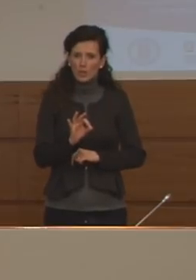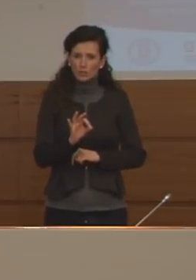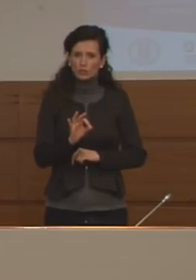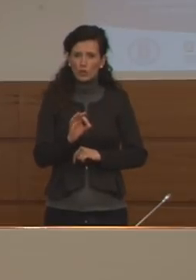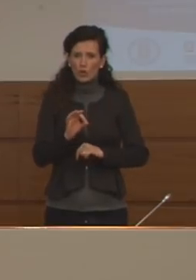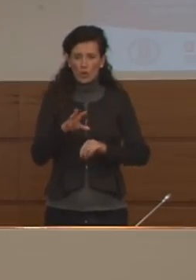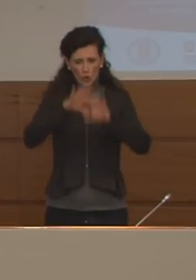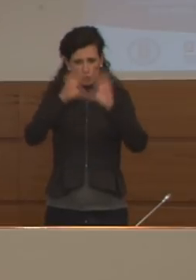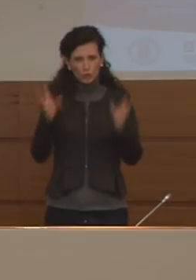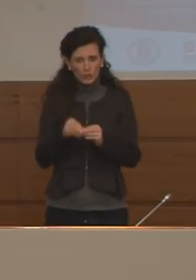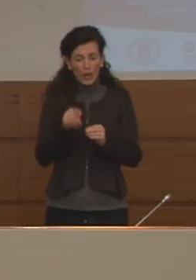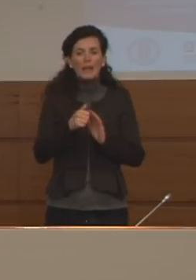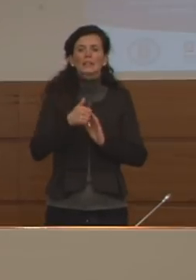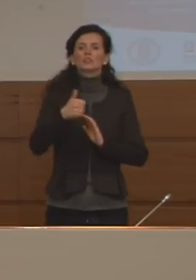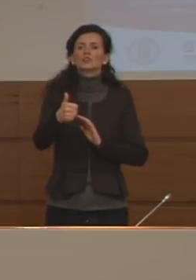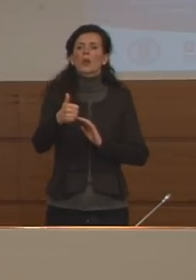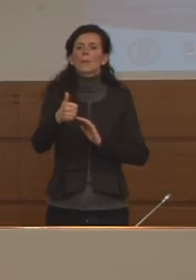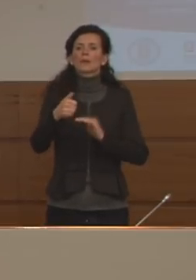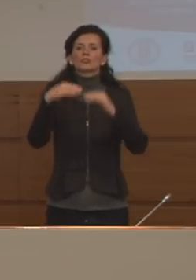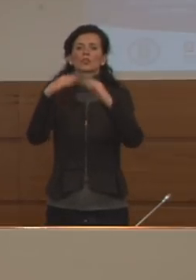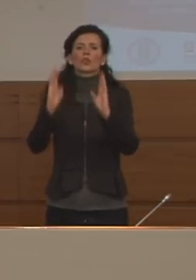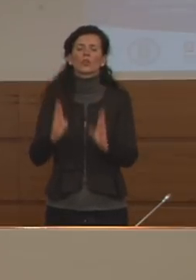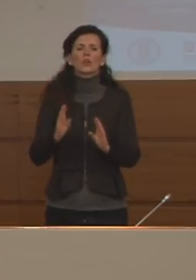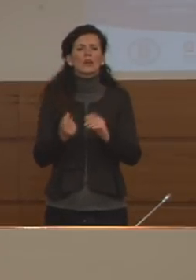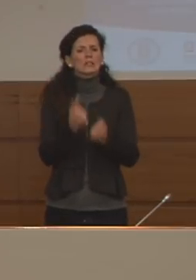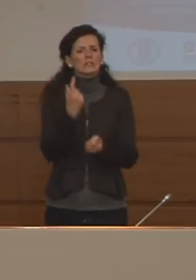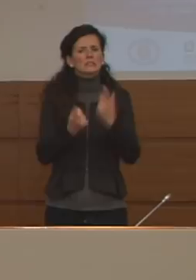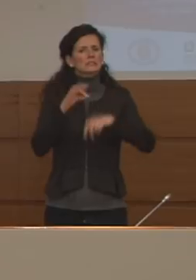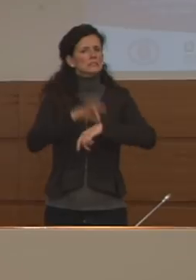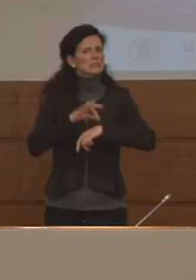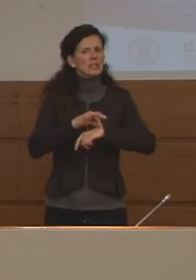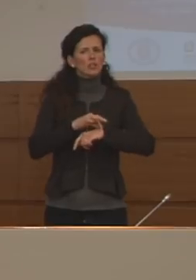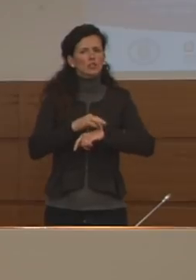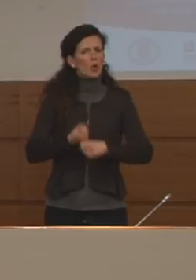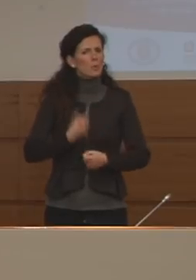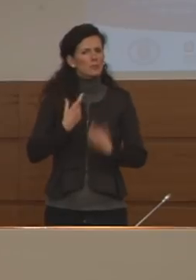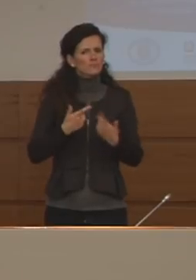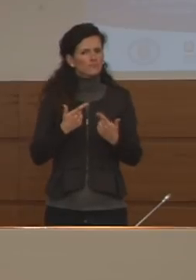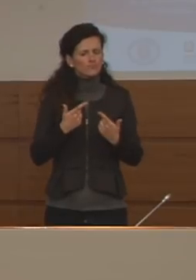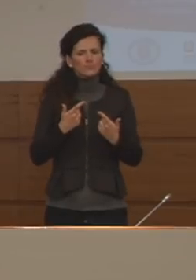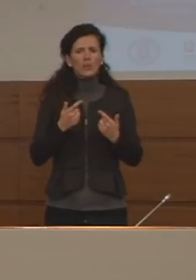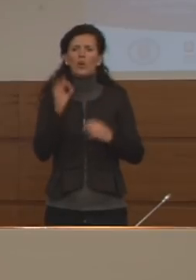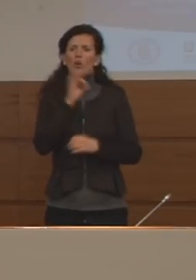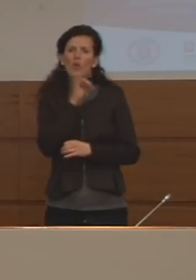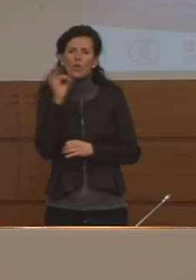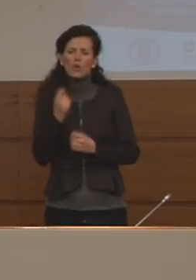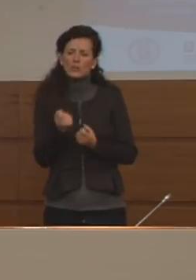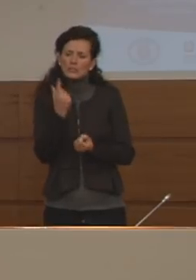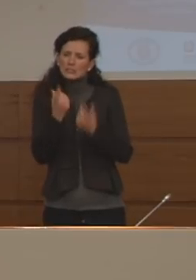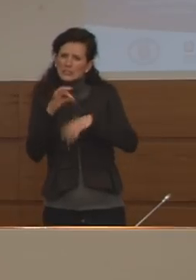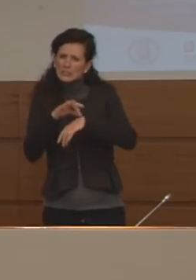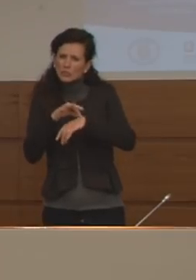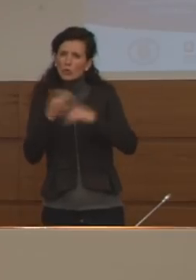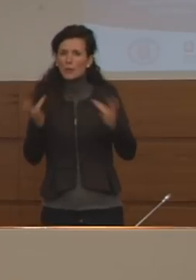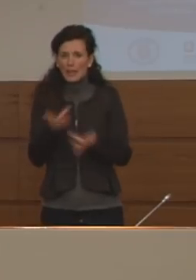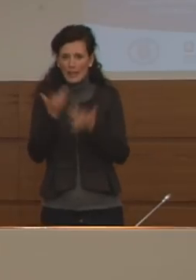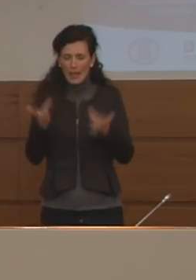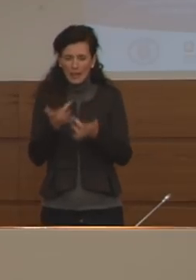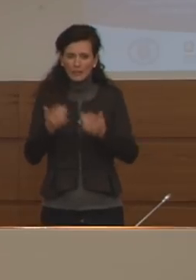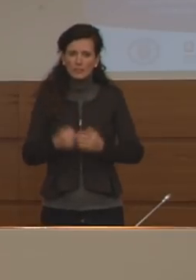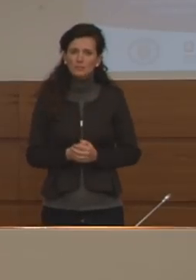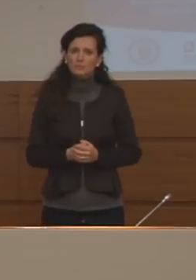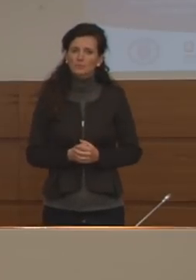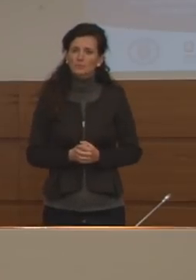sono in isolamento domiciliare senza sintomi o con sintomi lievi e da notare che questo numero